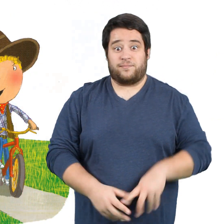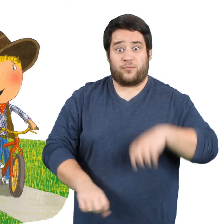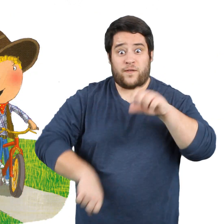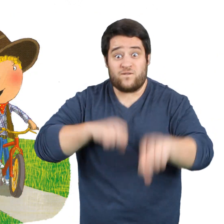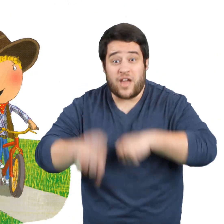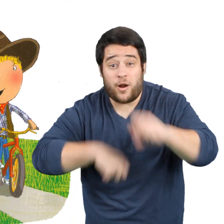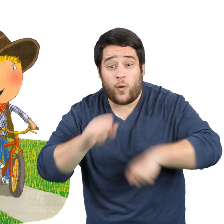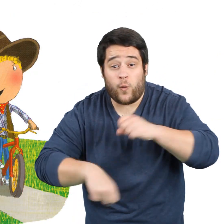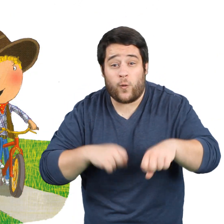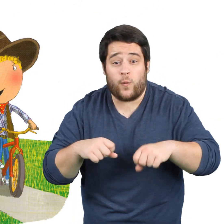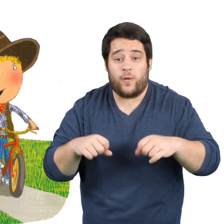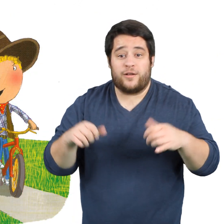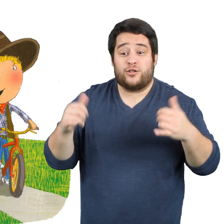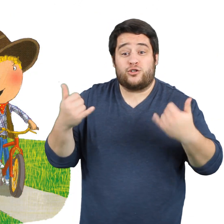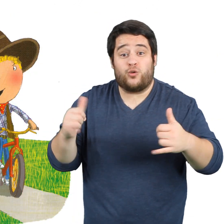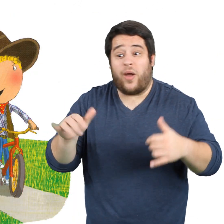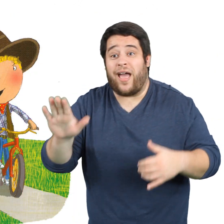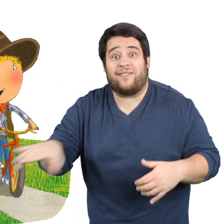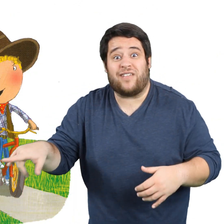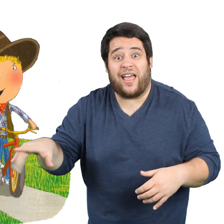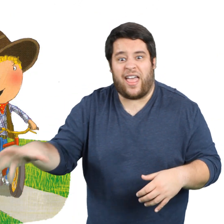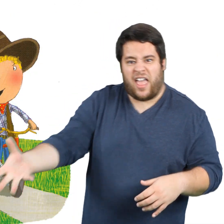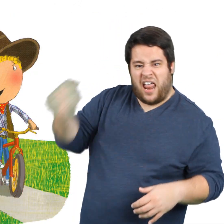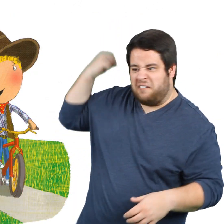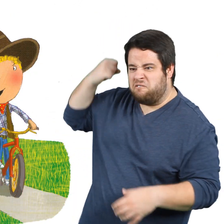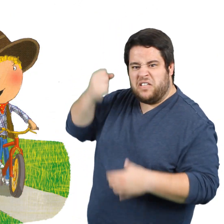Il s'emparait des objets des autres en criant